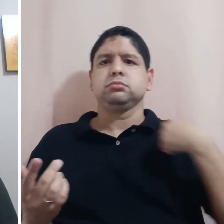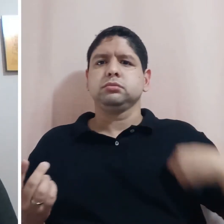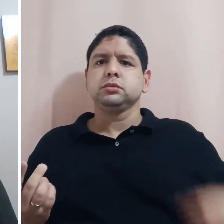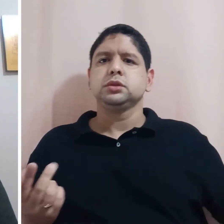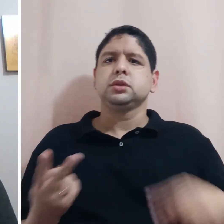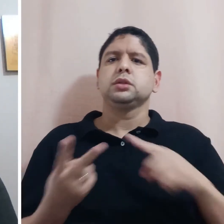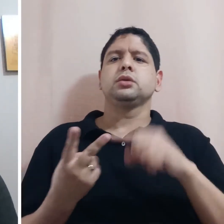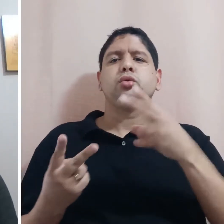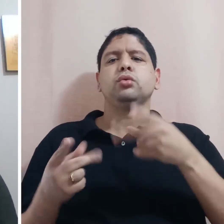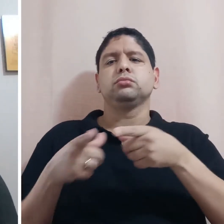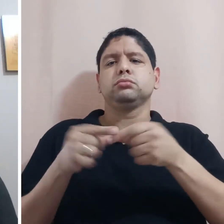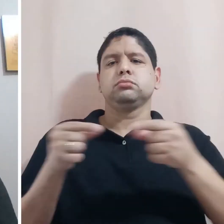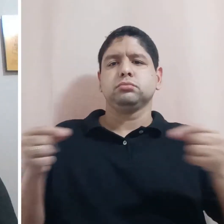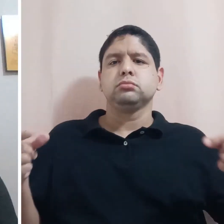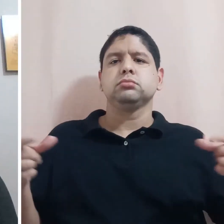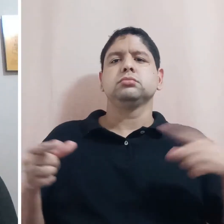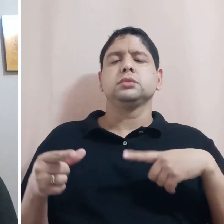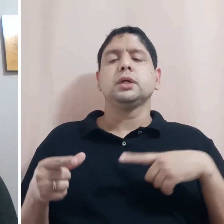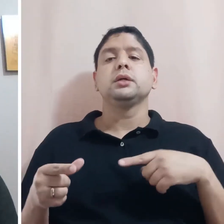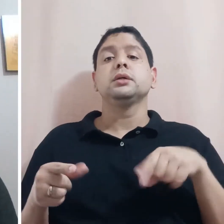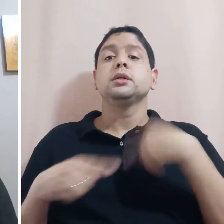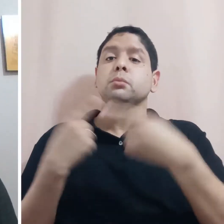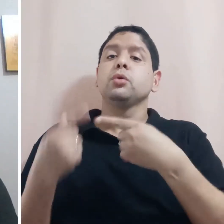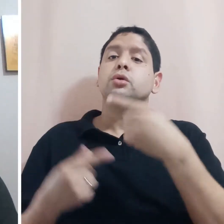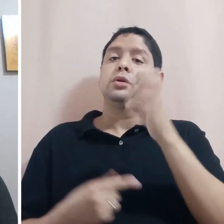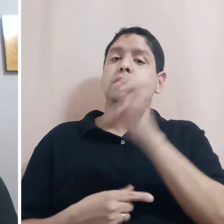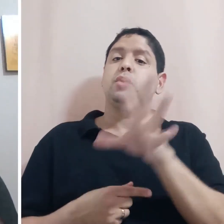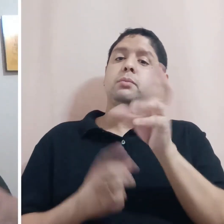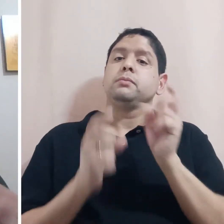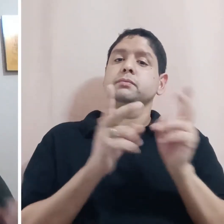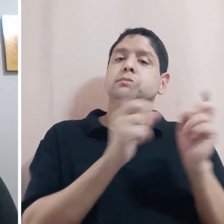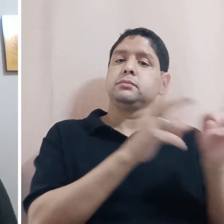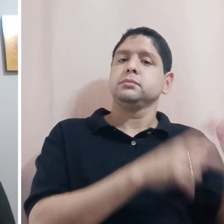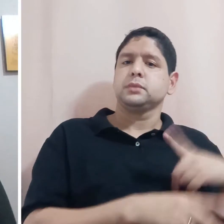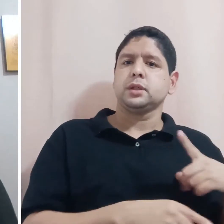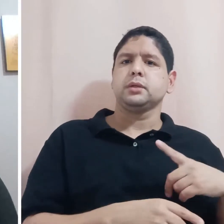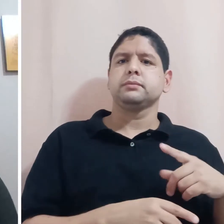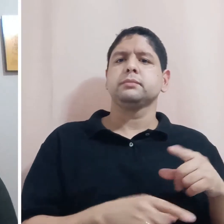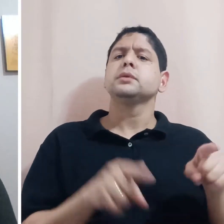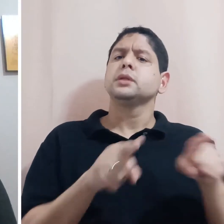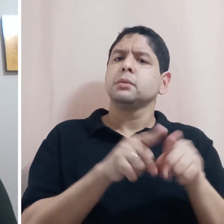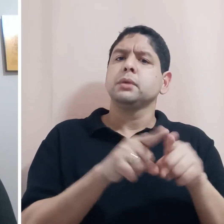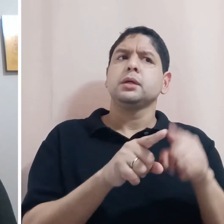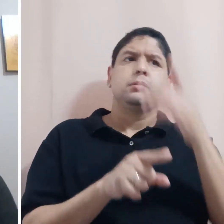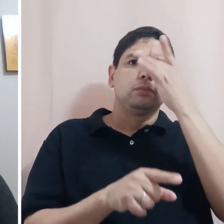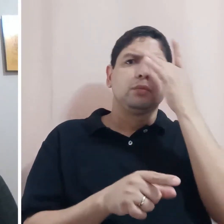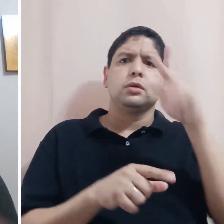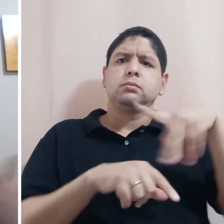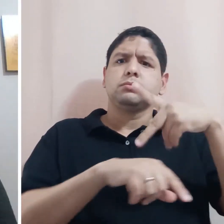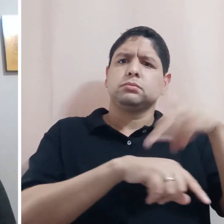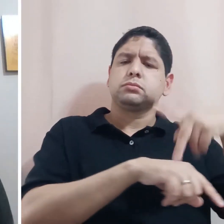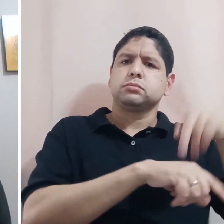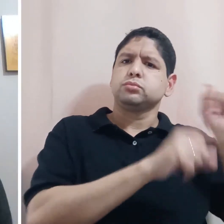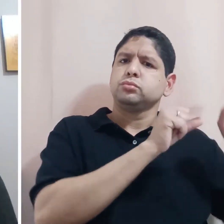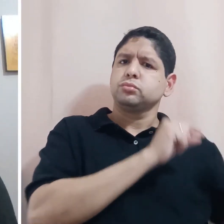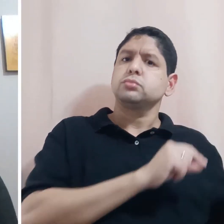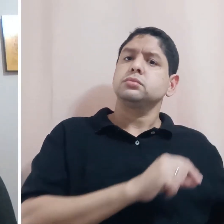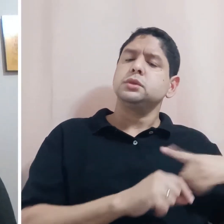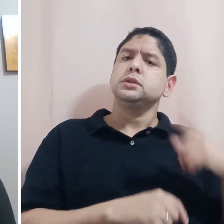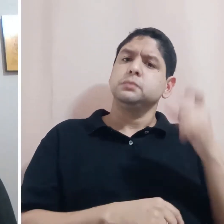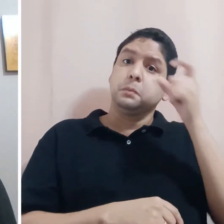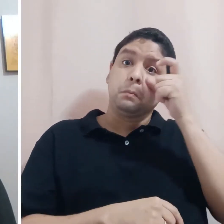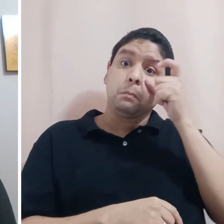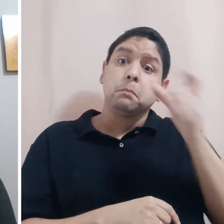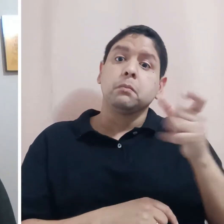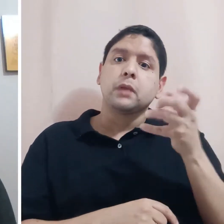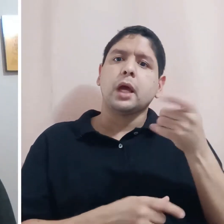dessas especiarias na Índia, na China, no Japão, e levavam depois, né, para a Europa. Acontece que outros povos